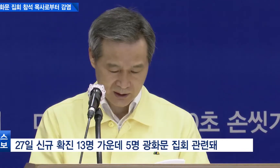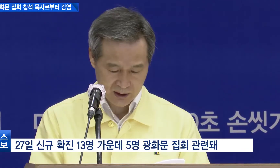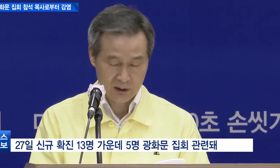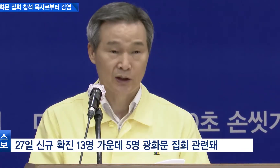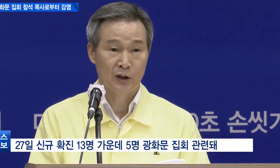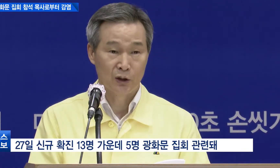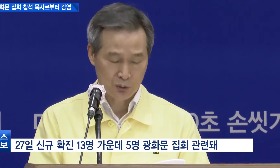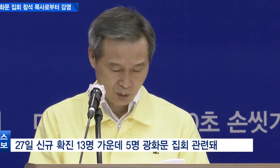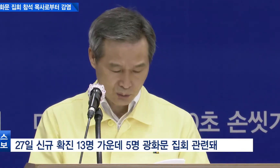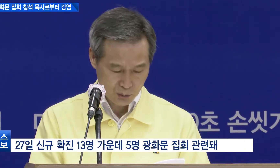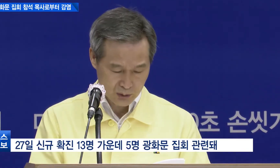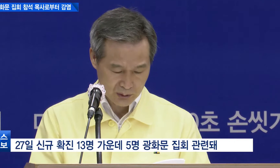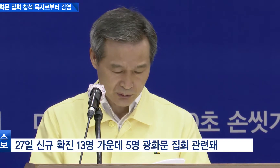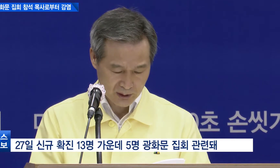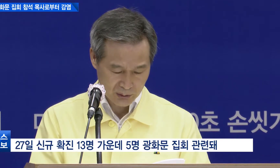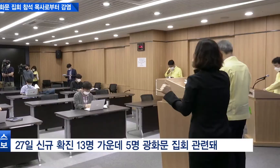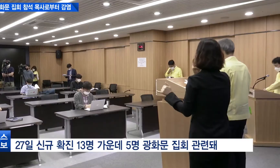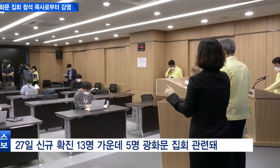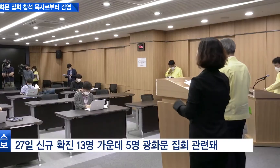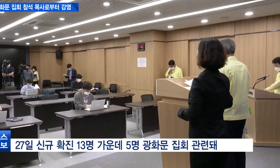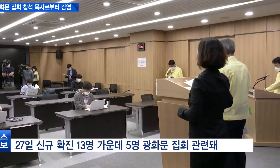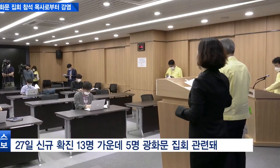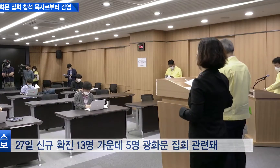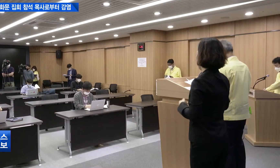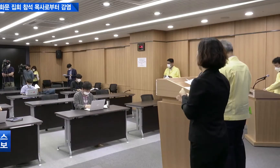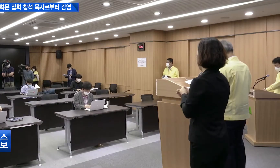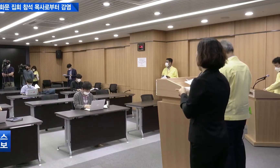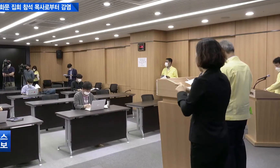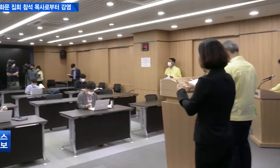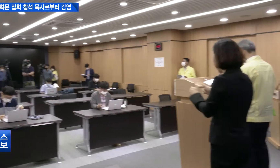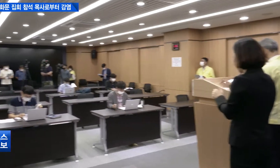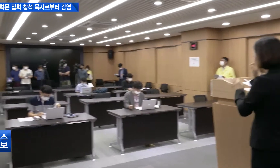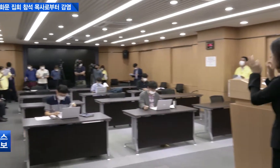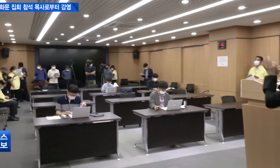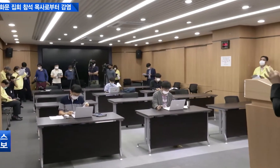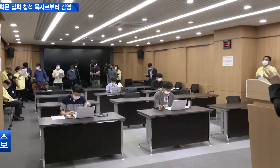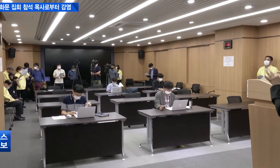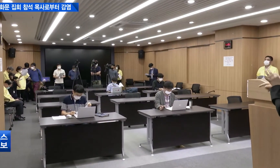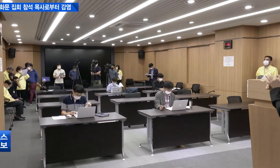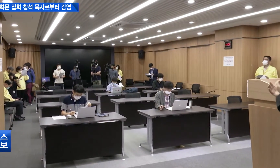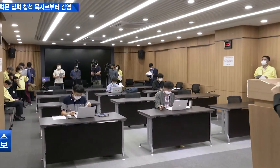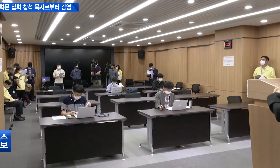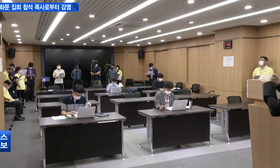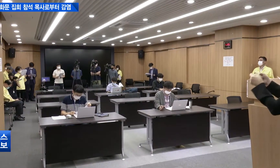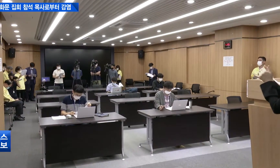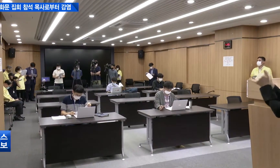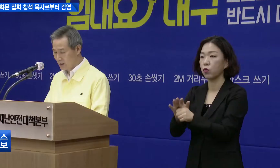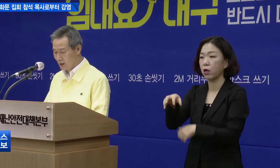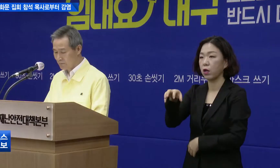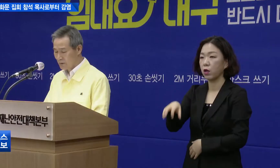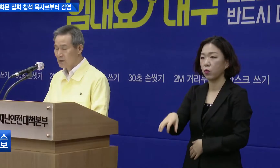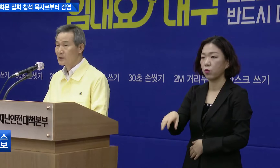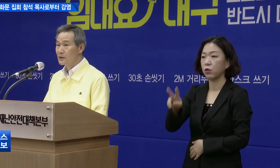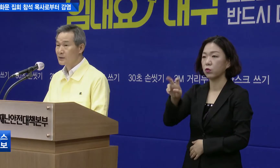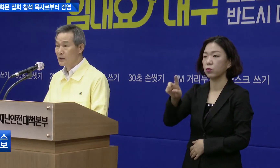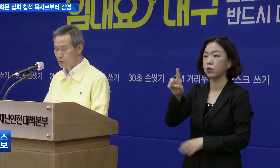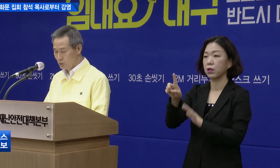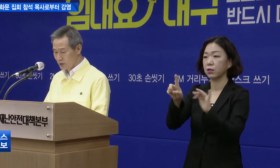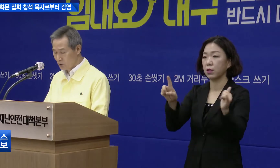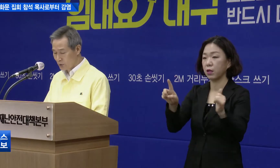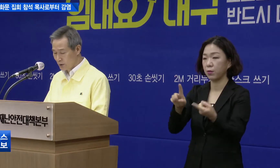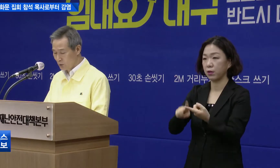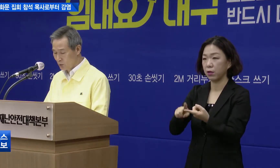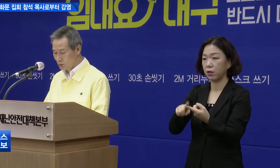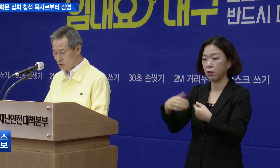집회 관련 감염으로 드러났습니다. 또 다른 7명은 사랑제일교회 관련 확진자로 인해 서구의 한 요양원에서